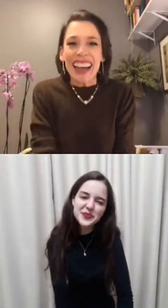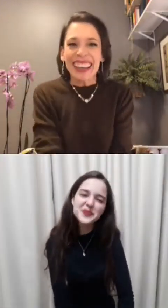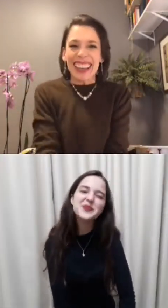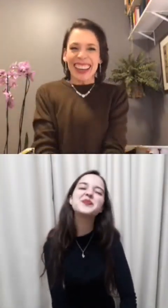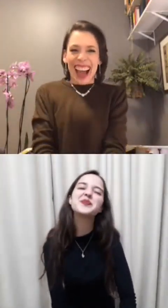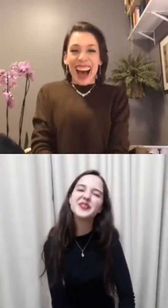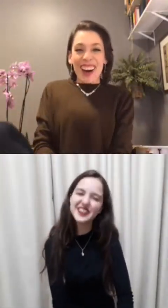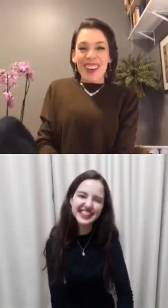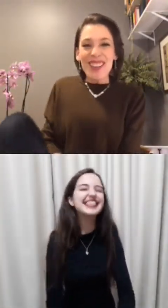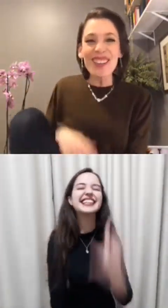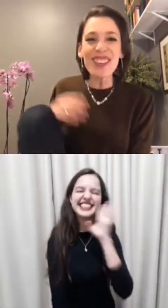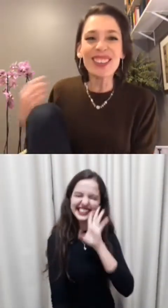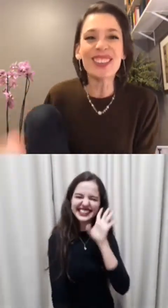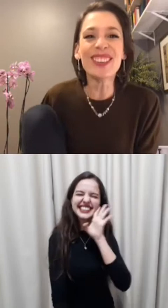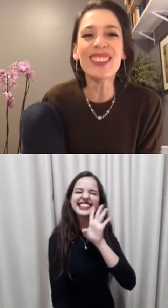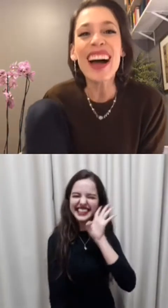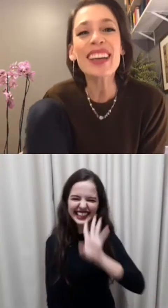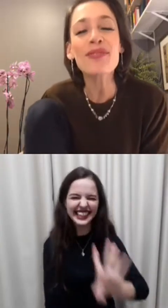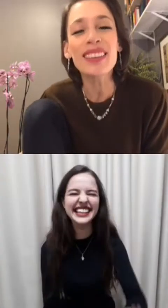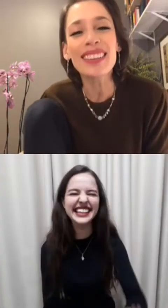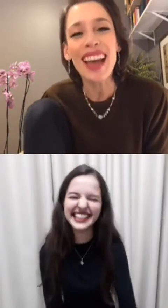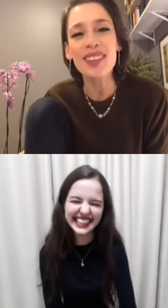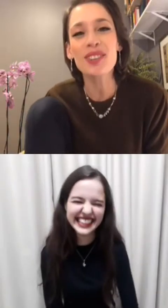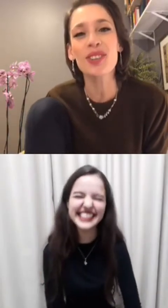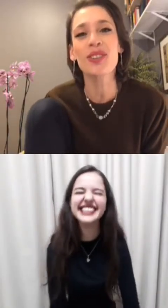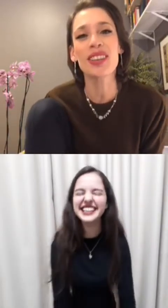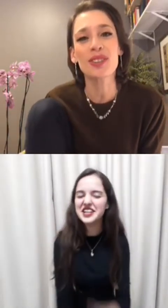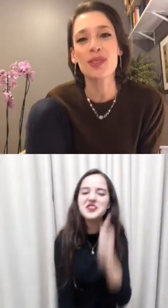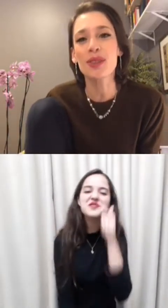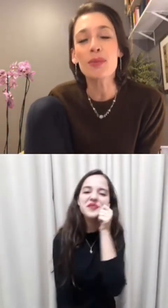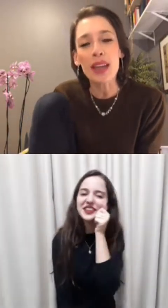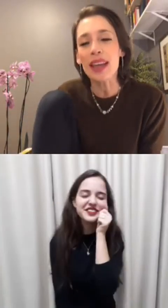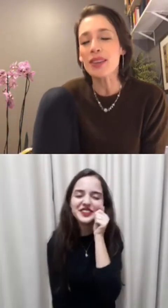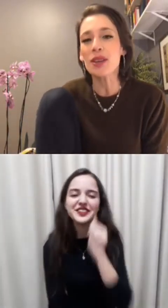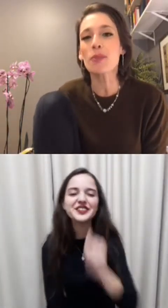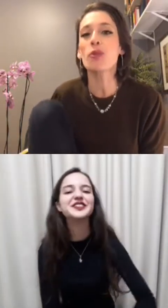Ai, que legal! Ai, que fantástico isso.